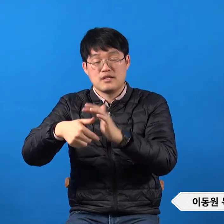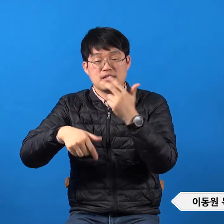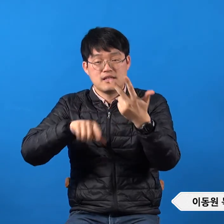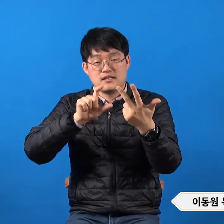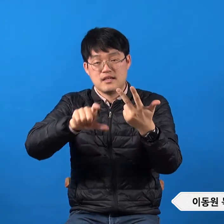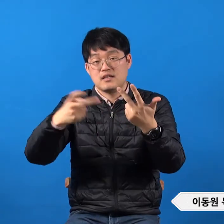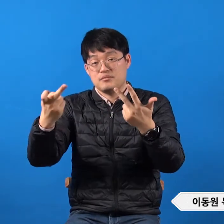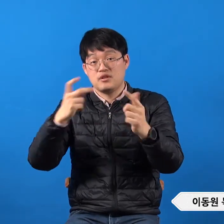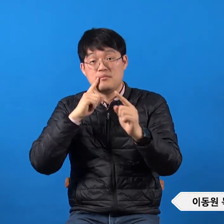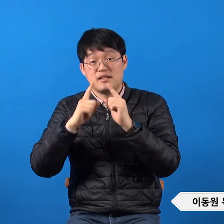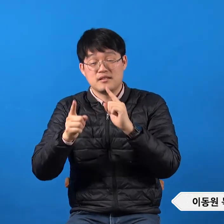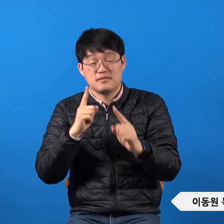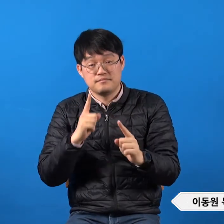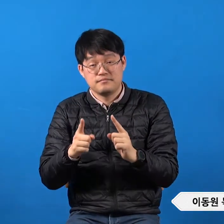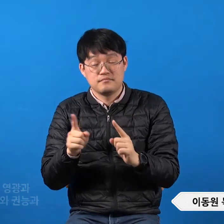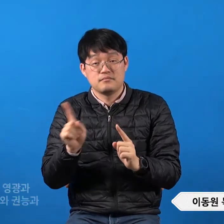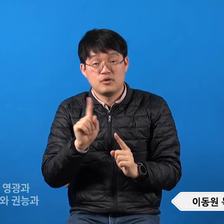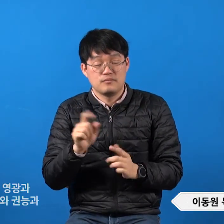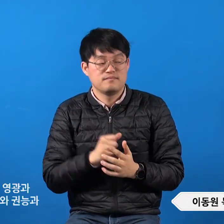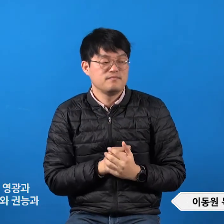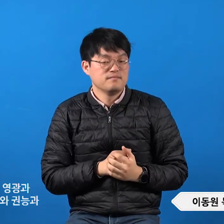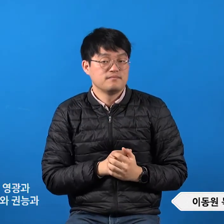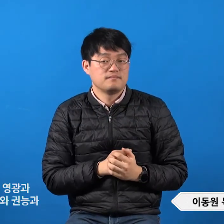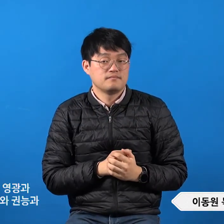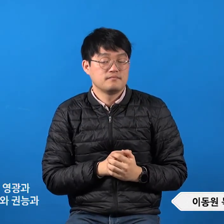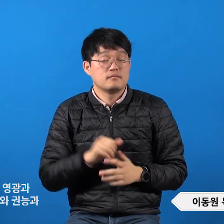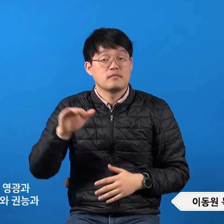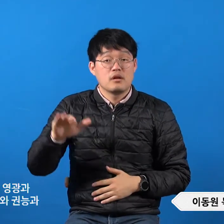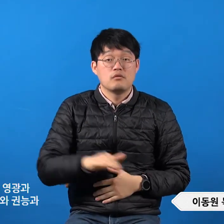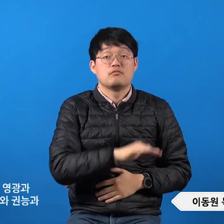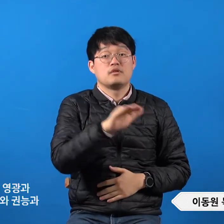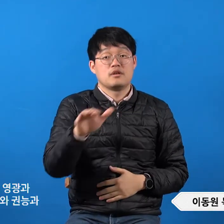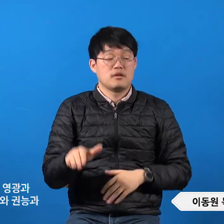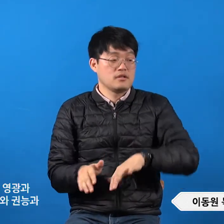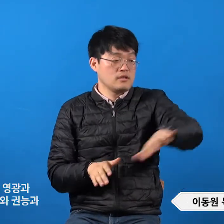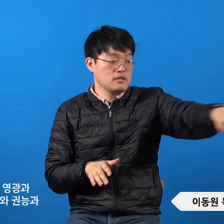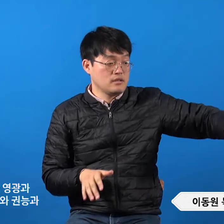계시록 7장 12절에 보시면 이렇게 화답합니다.